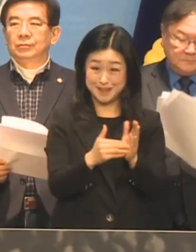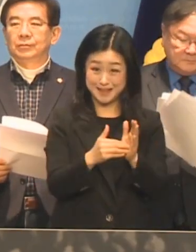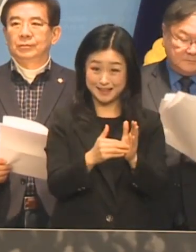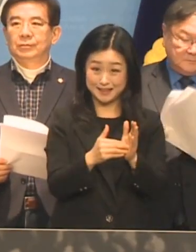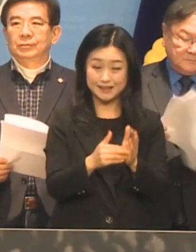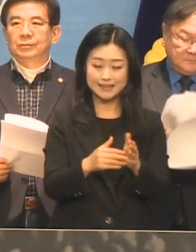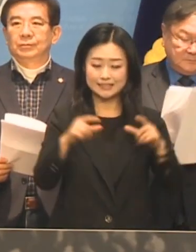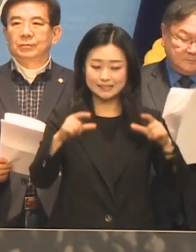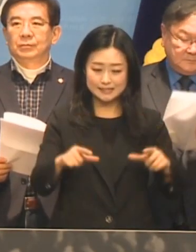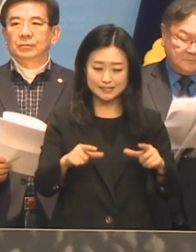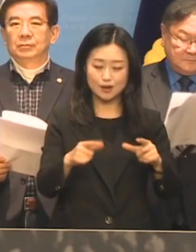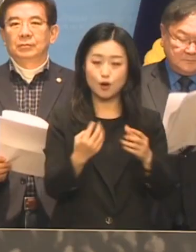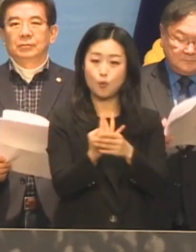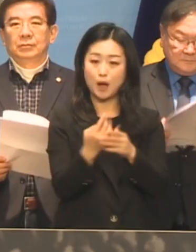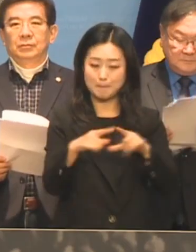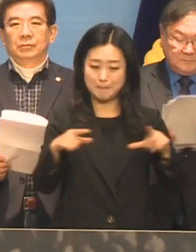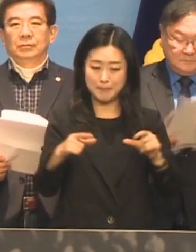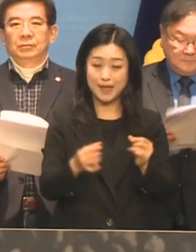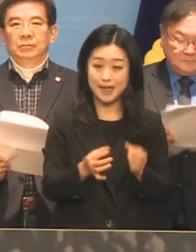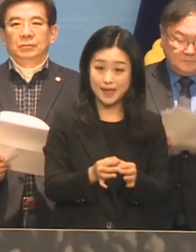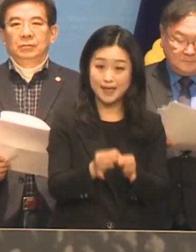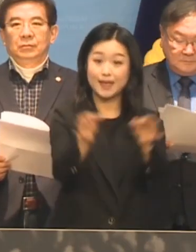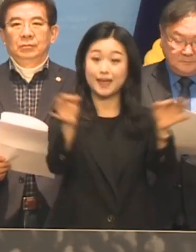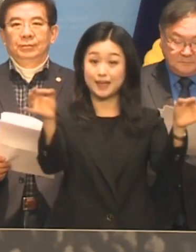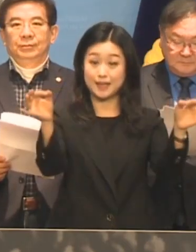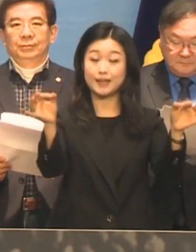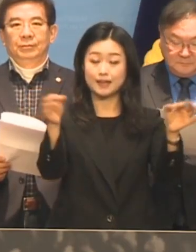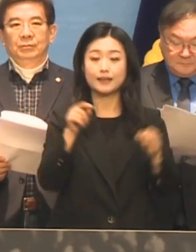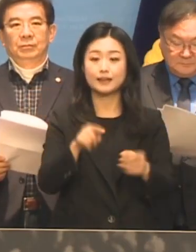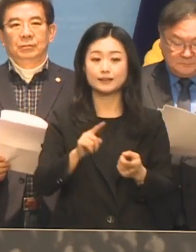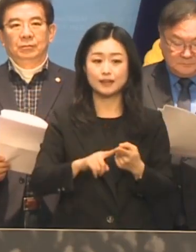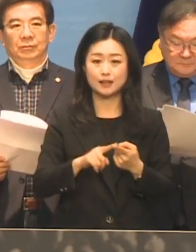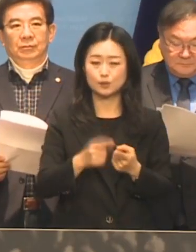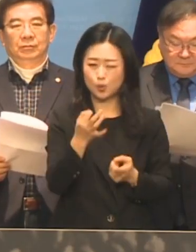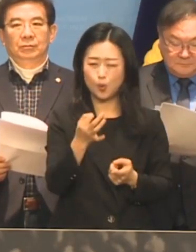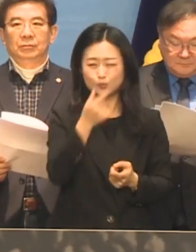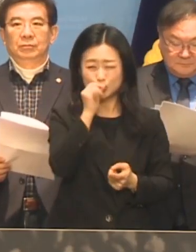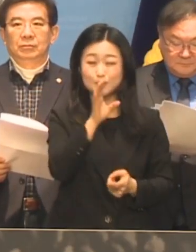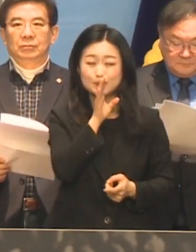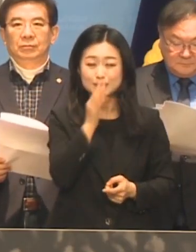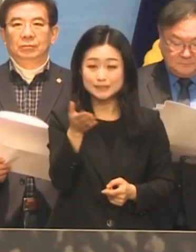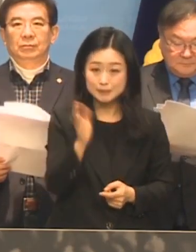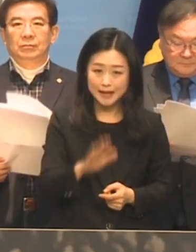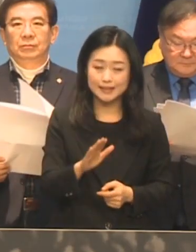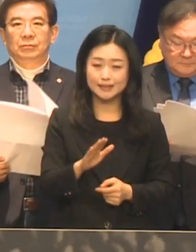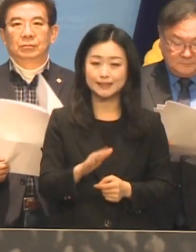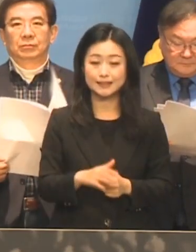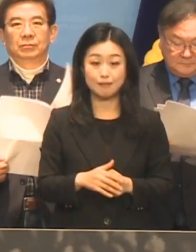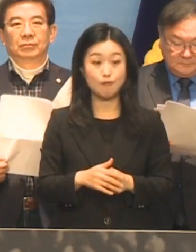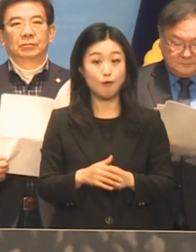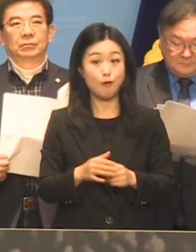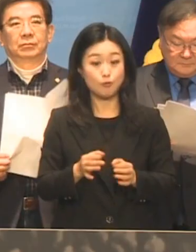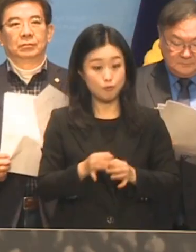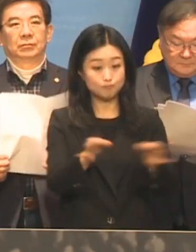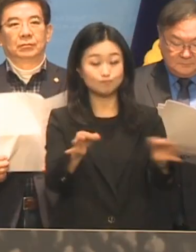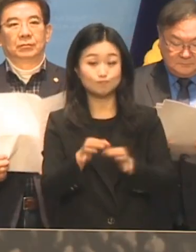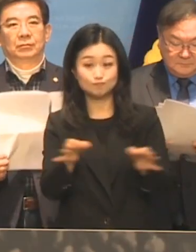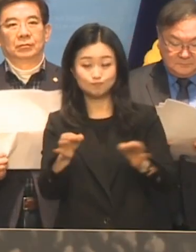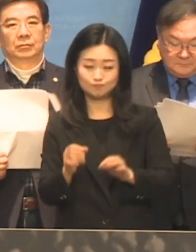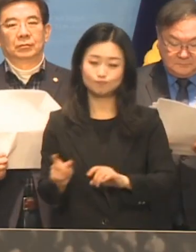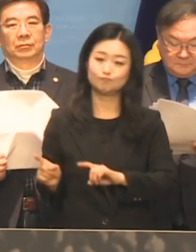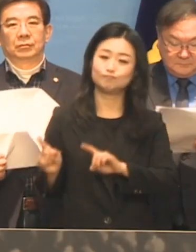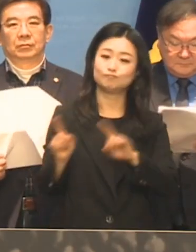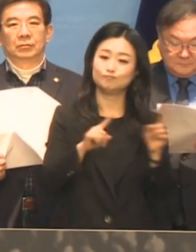모두에게 지급한 1차 재난지원금은 비록 큰 액수는 아니었지만 시장에 활력이 돌게